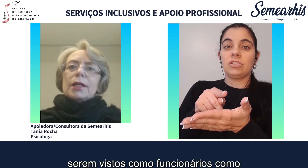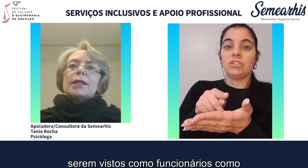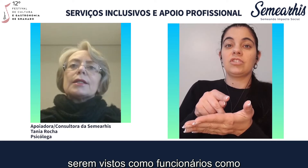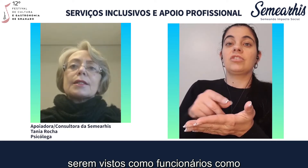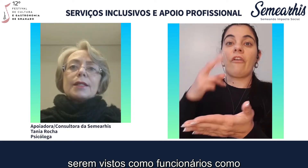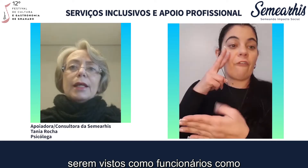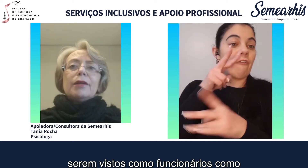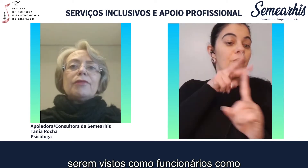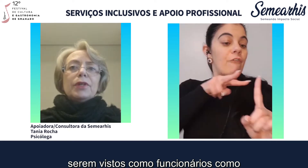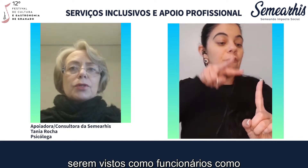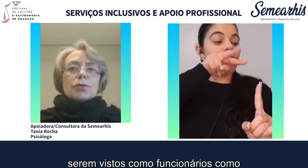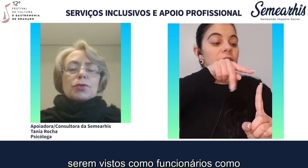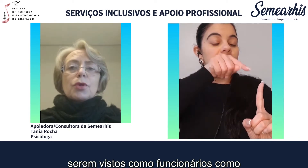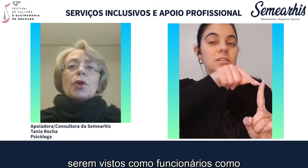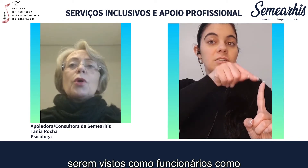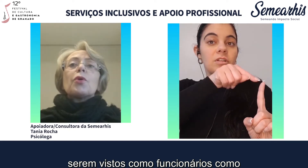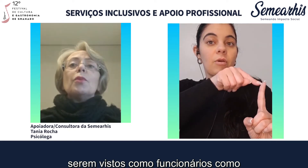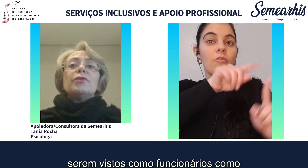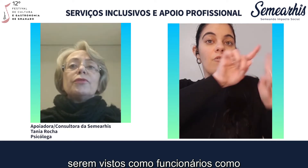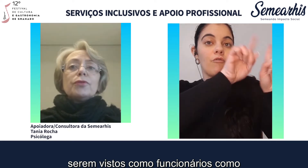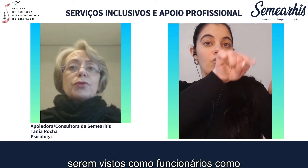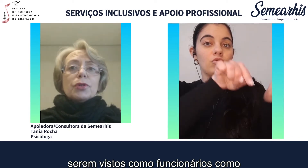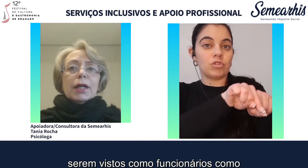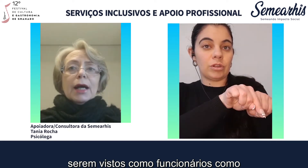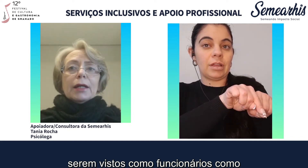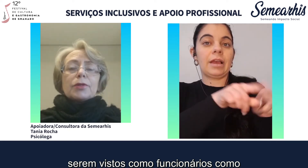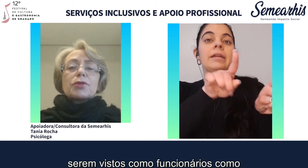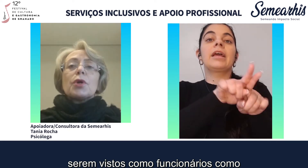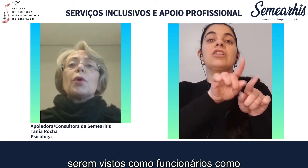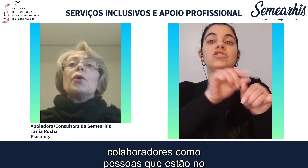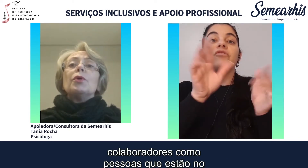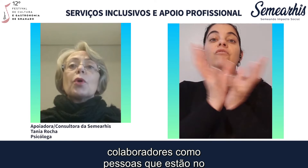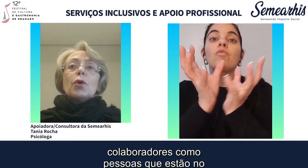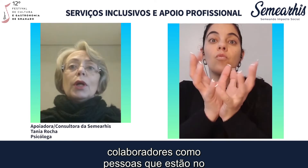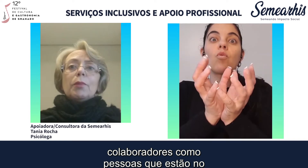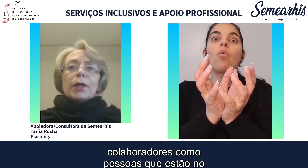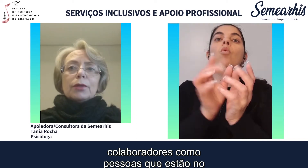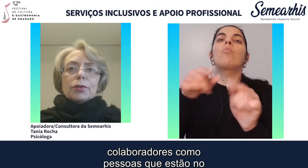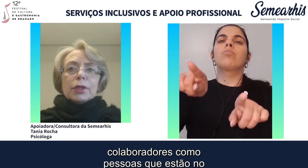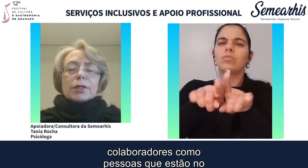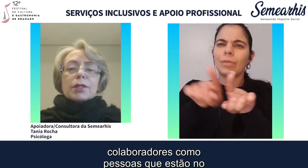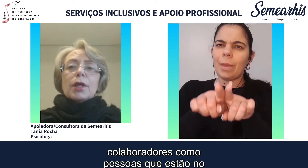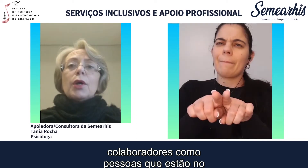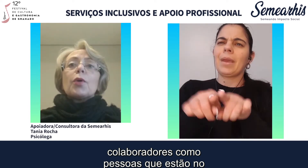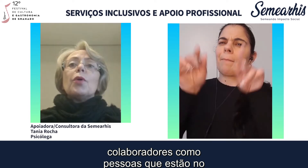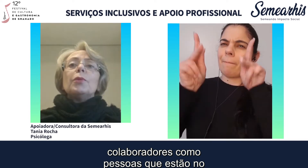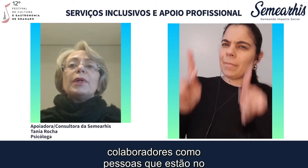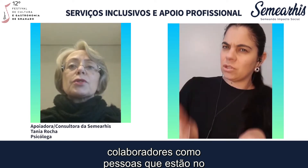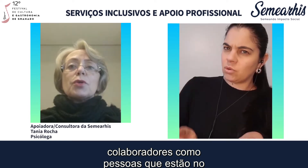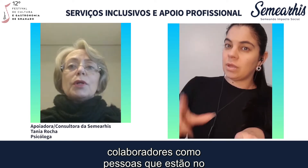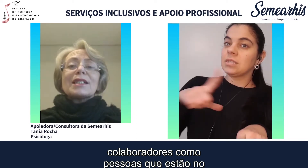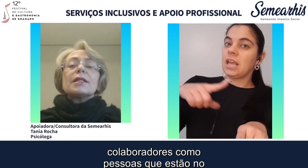realmente serem vistos como funcionários, como colaboradores,